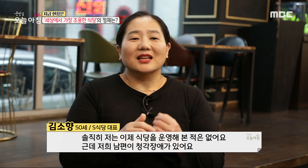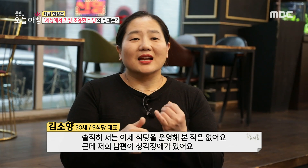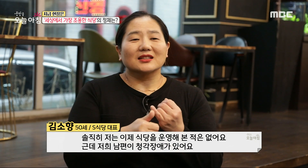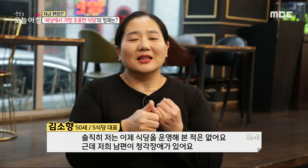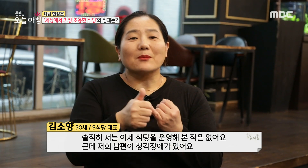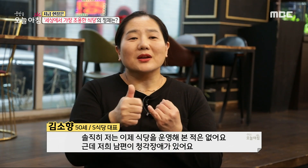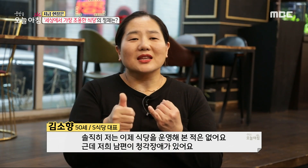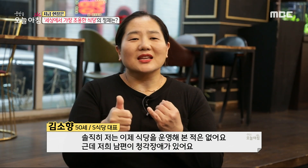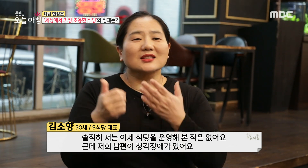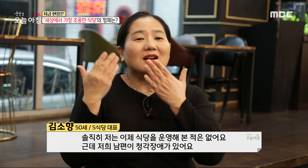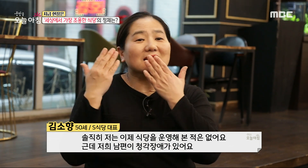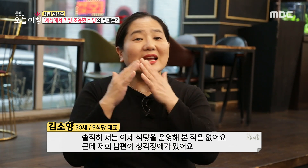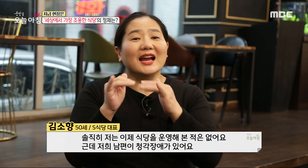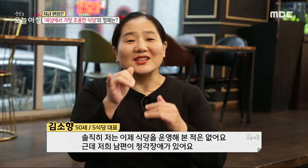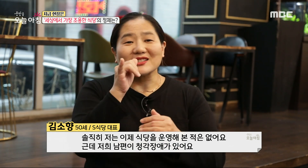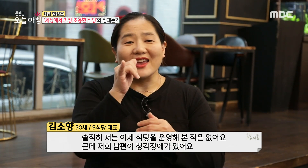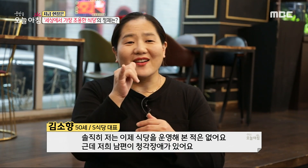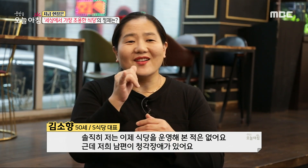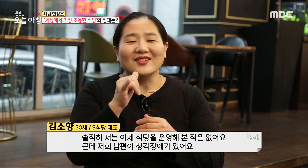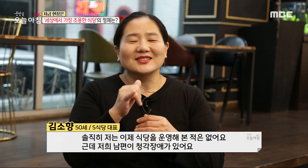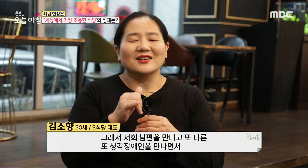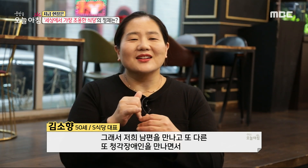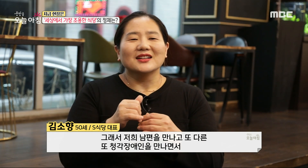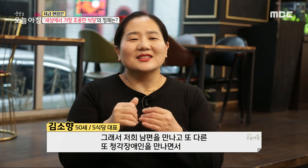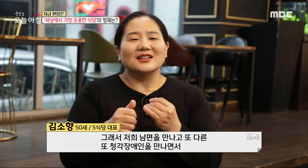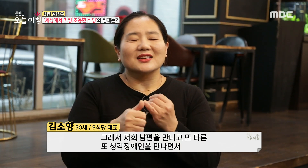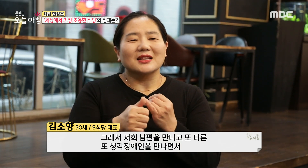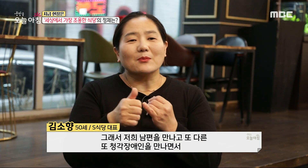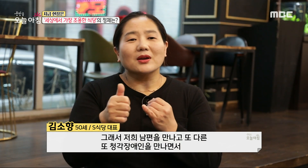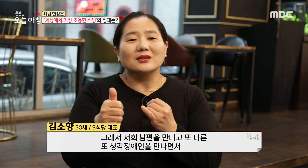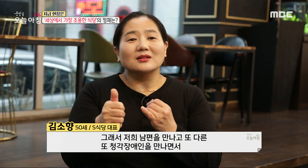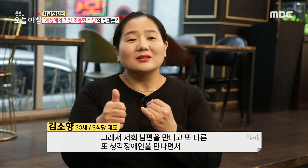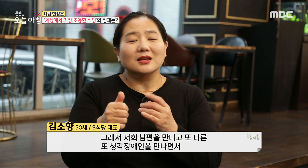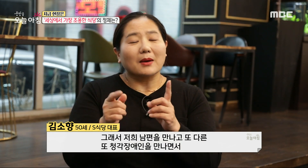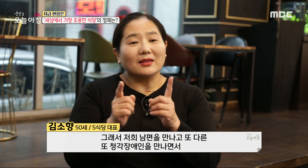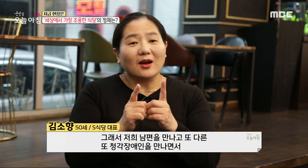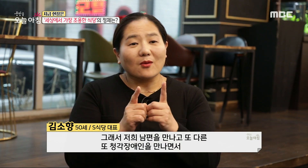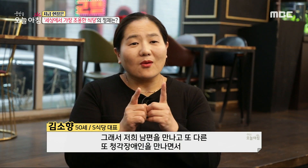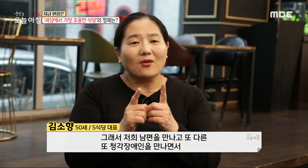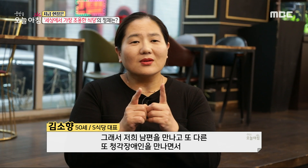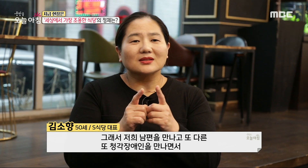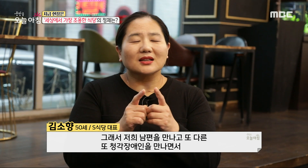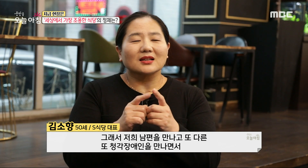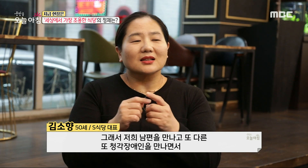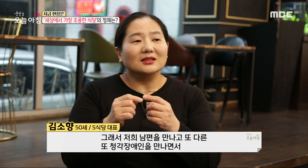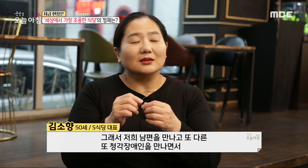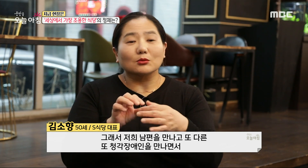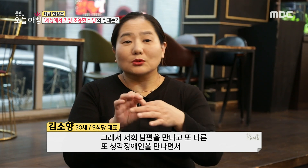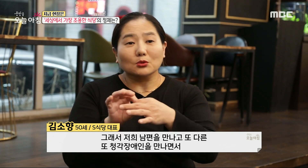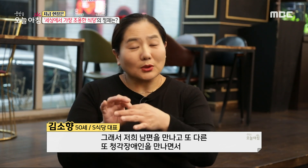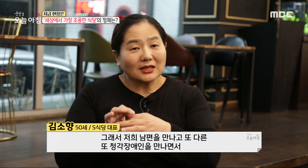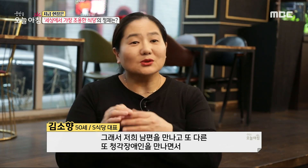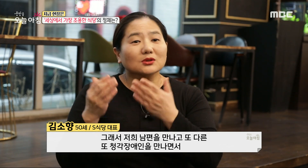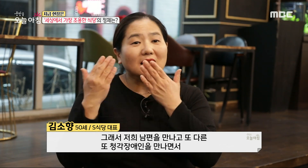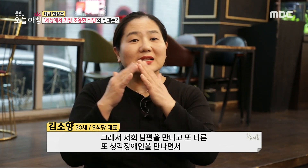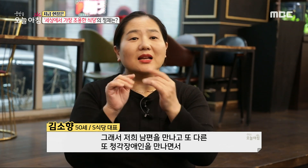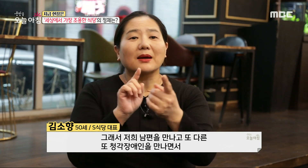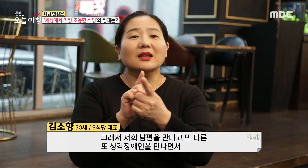저희 남편이 청각 장애가 있으세요. 그래서 저희 남편을 이제 만나고 이제 또 다른 또 청각 장애를